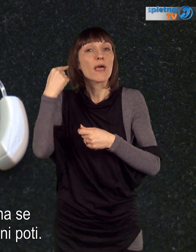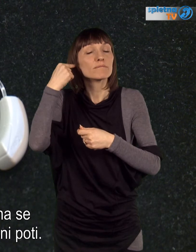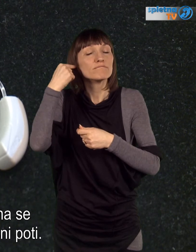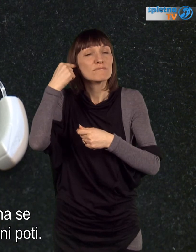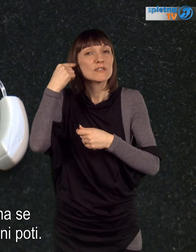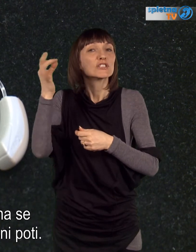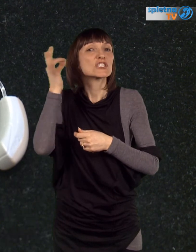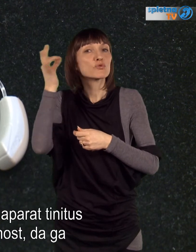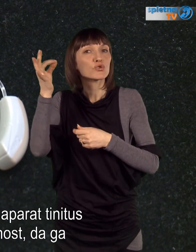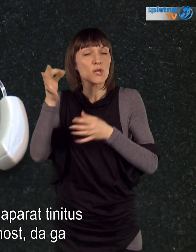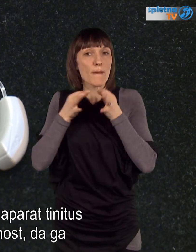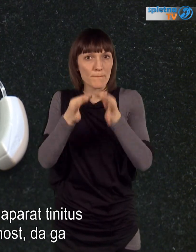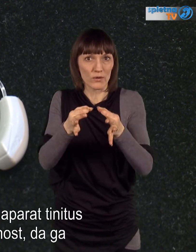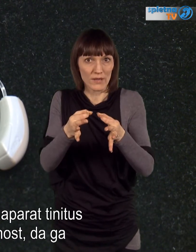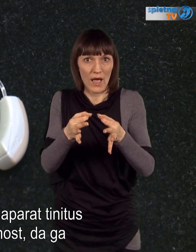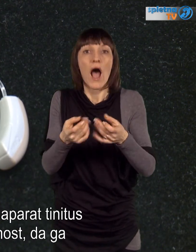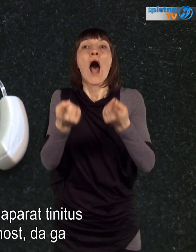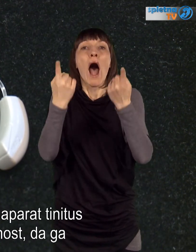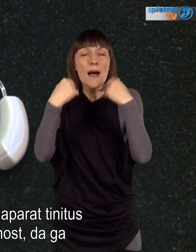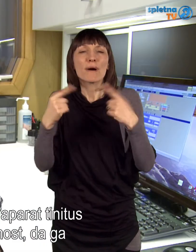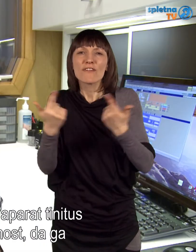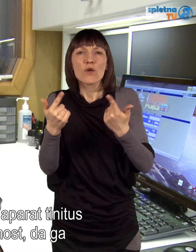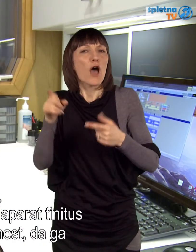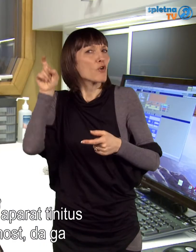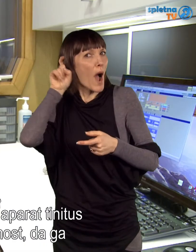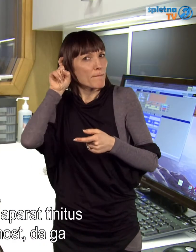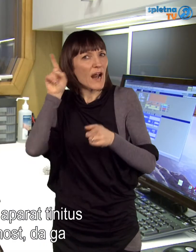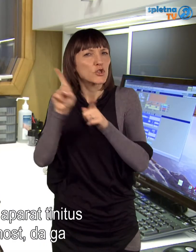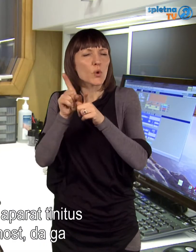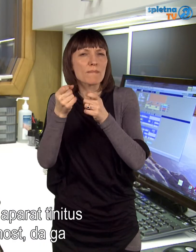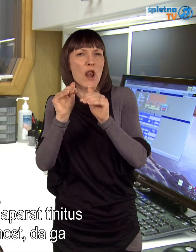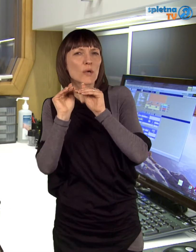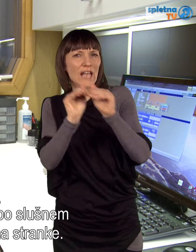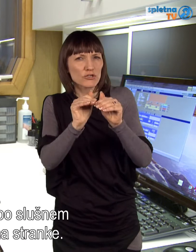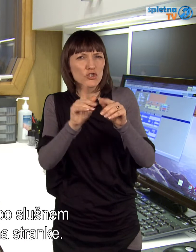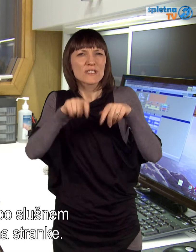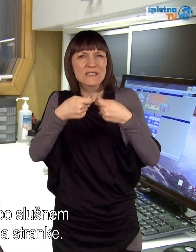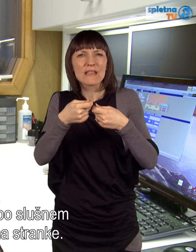poti. Dejansko je pa vsak aparat lahko tinnitus masker, če ima možnost, da ga nastavimo natančno